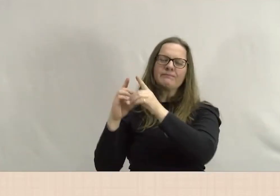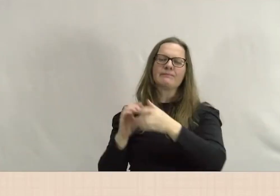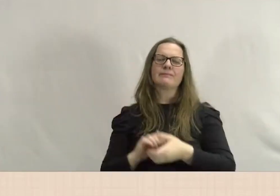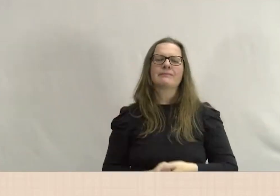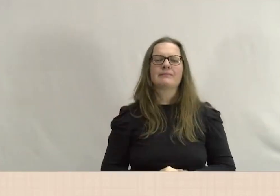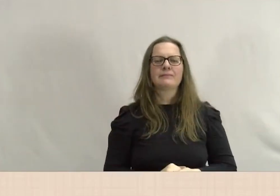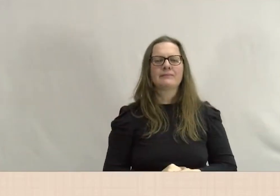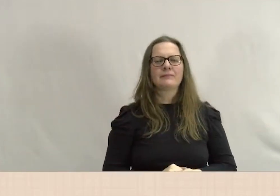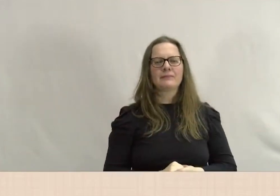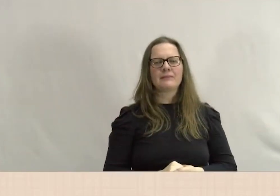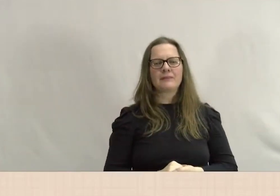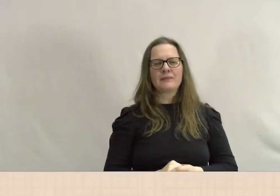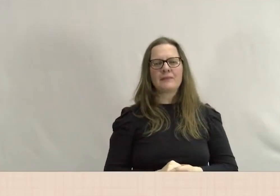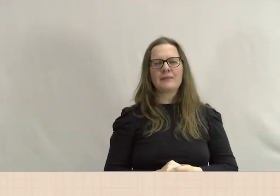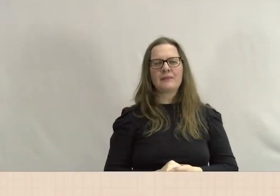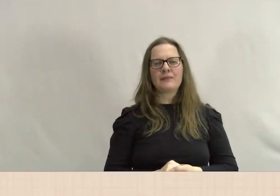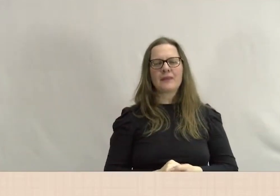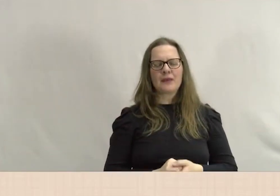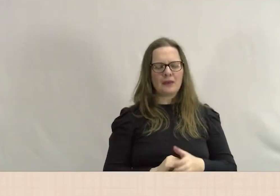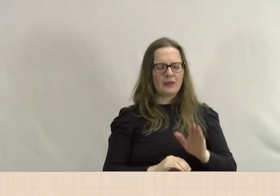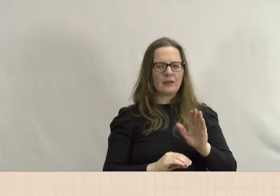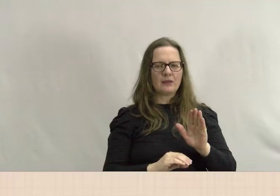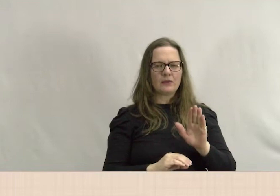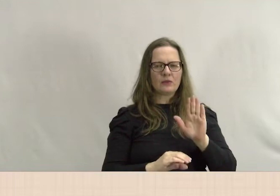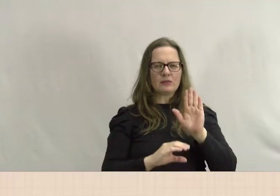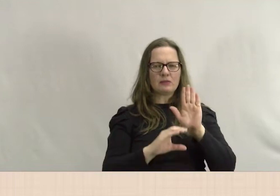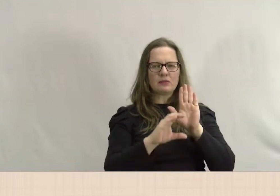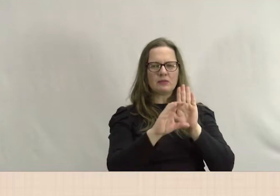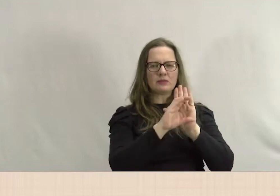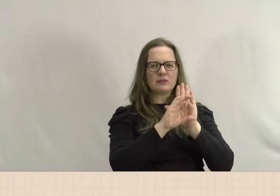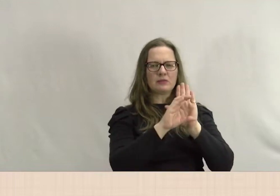Ó Senhor Jesus. Colossenses 1, versículo 13.